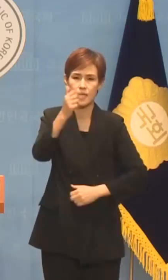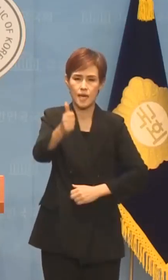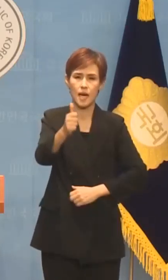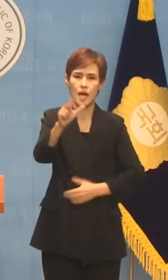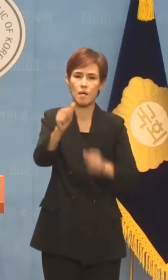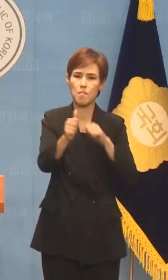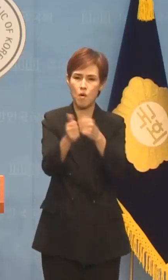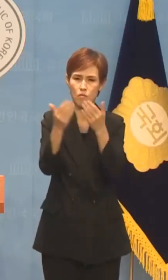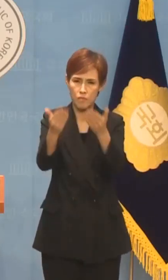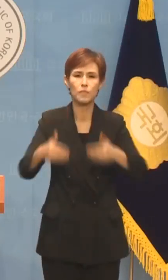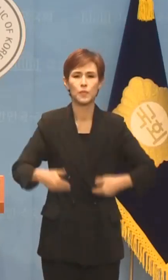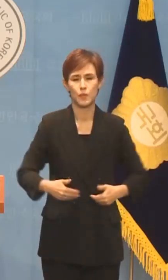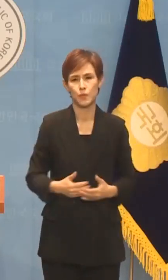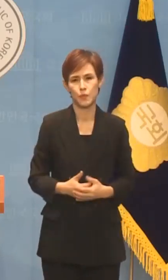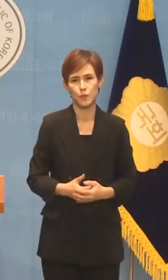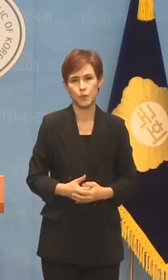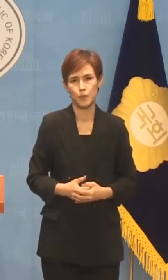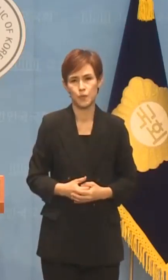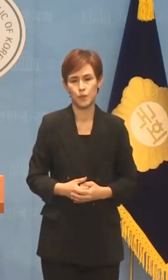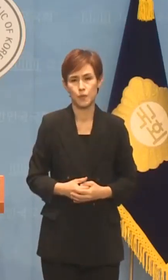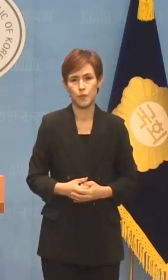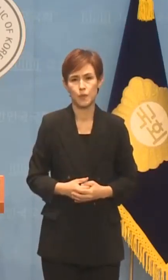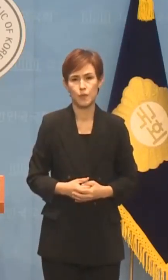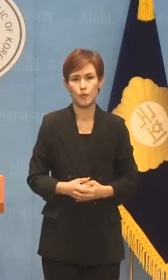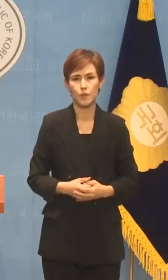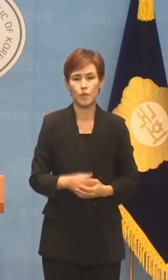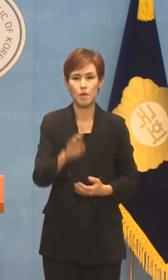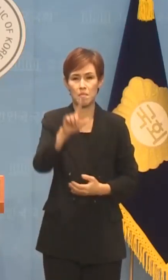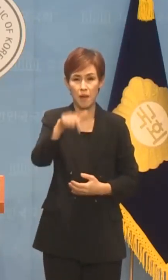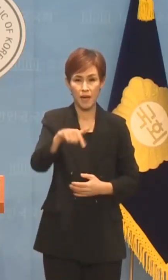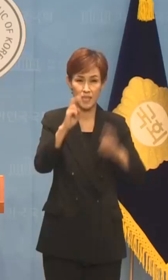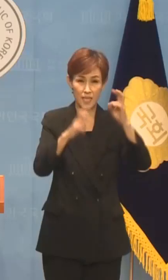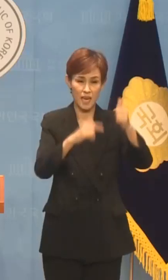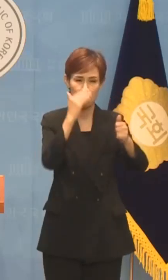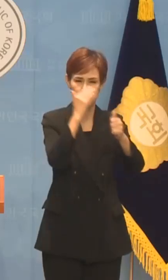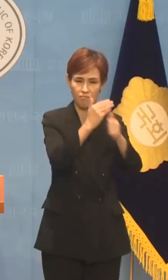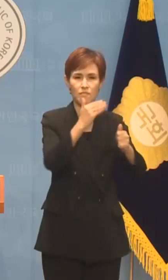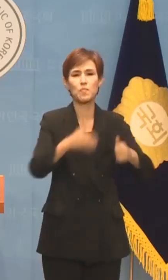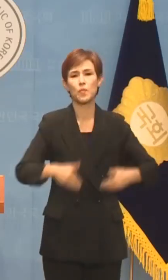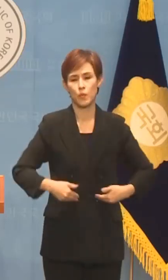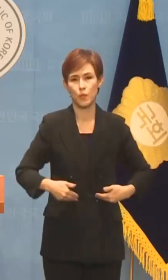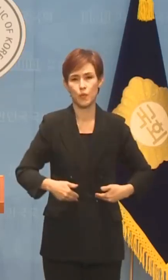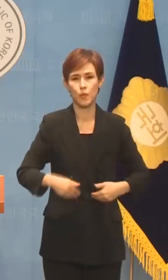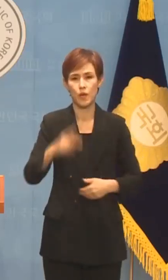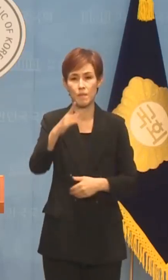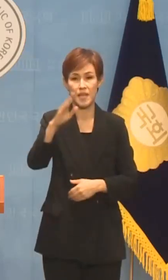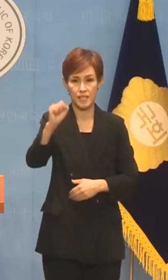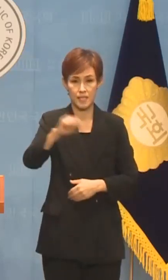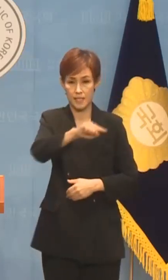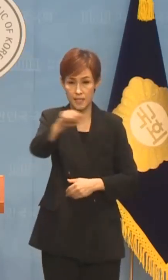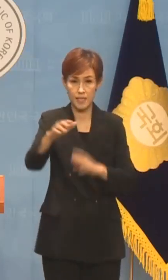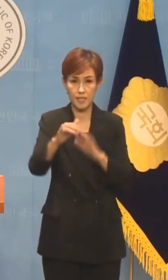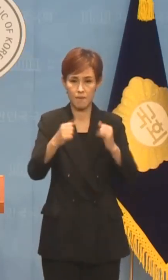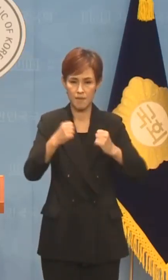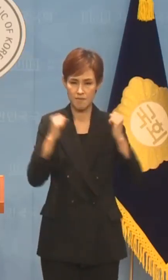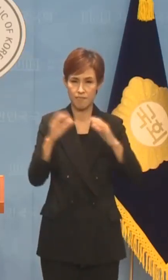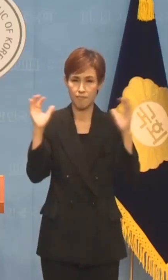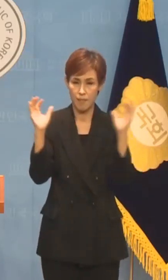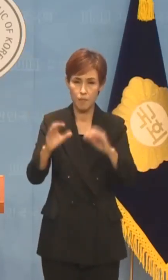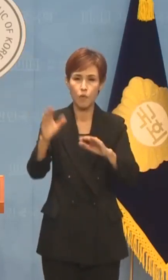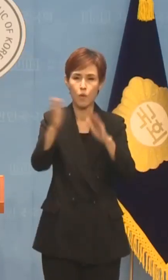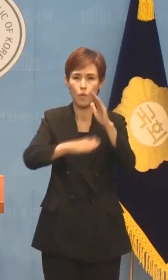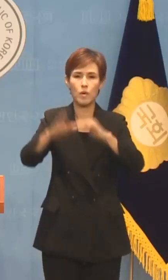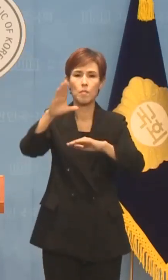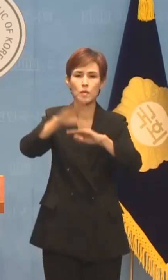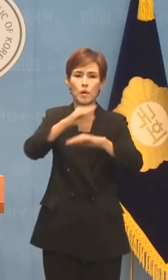게 우선입니다. 아울러 파우치 박장범 사장의 사퇴는 물론 KBS 구성원들이 힘을 모아